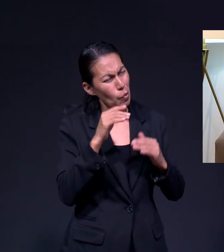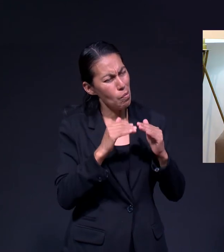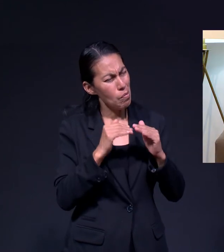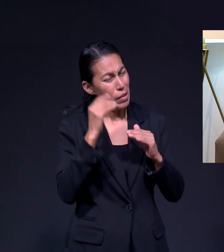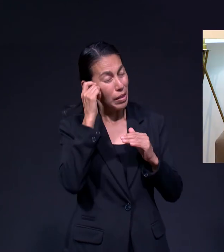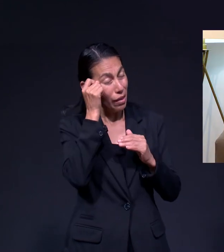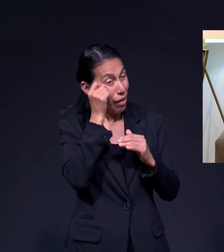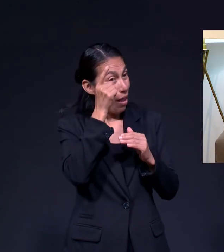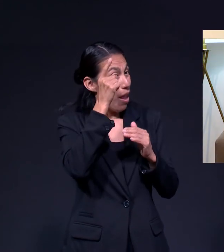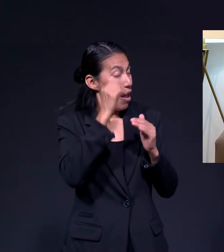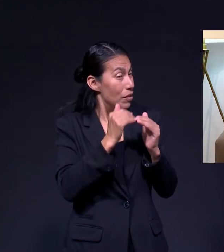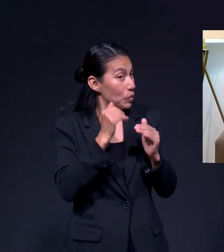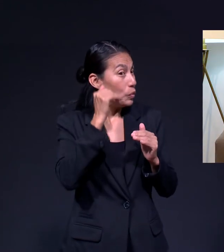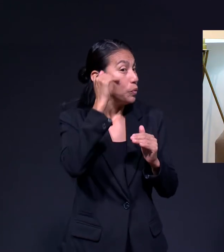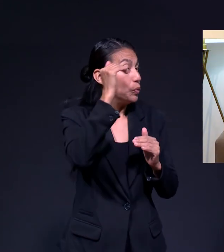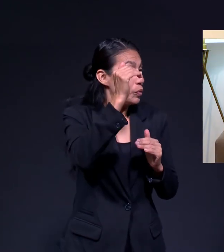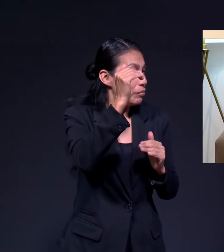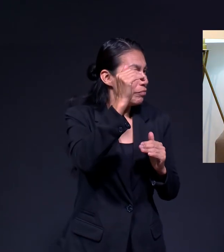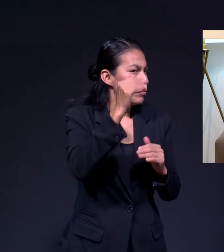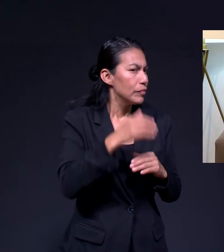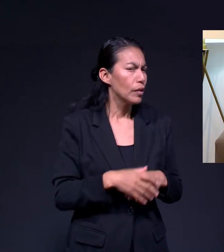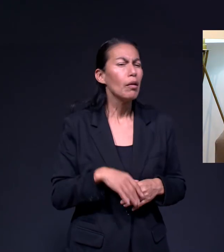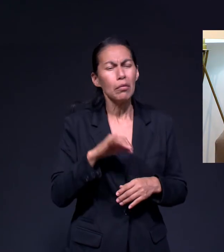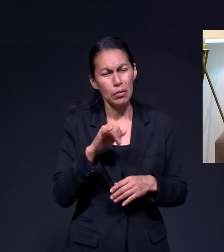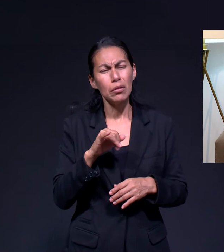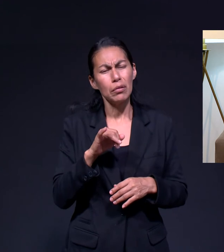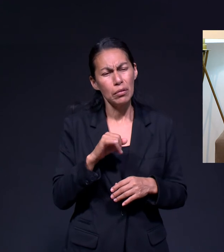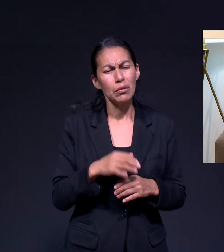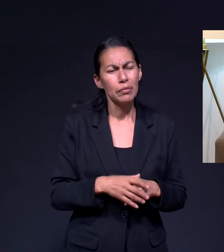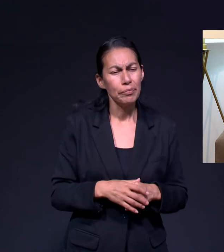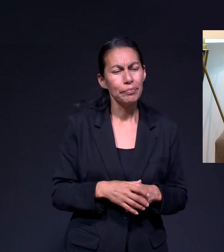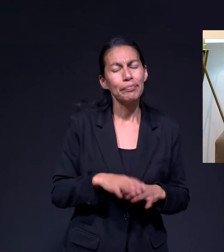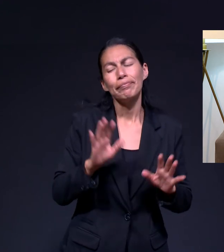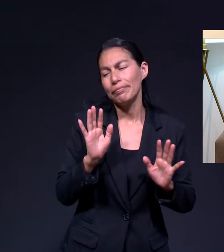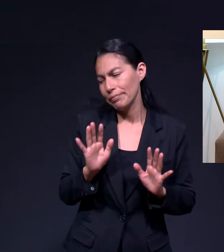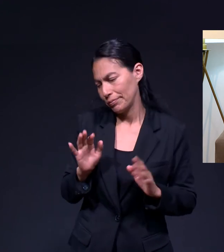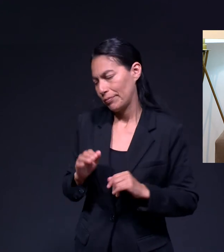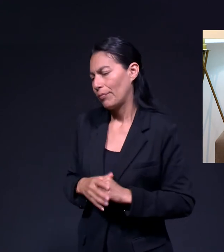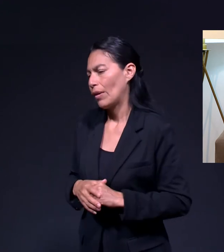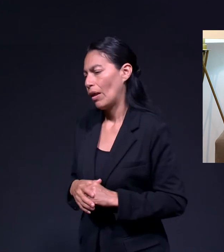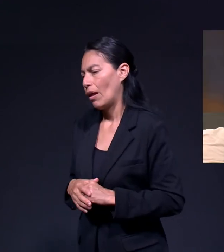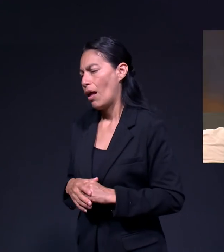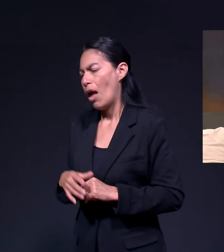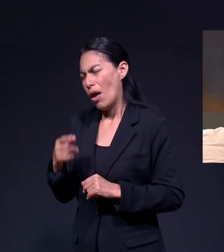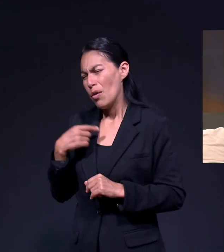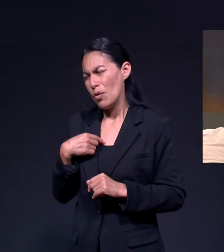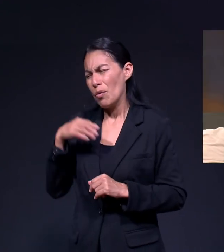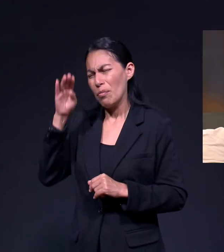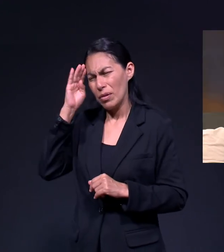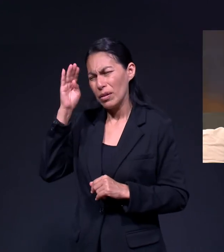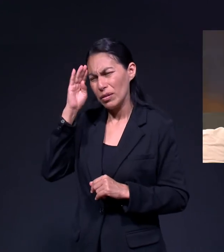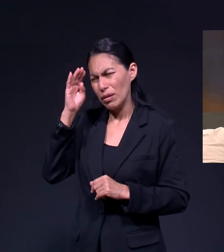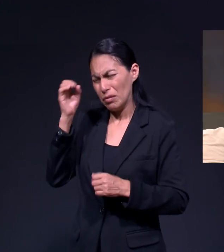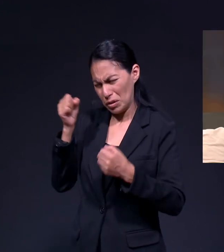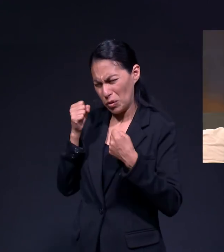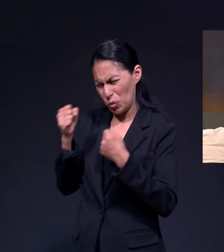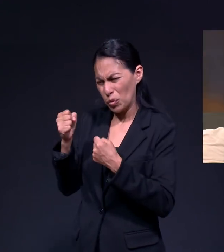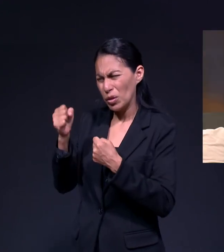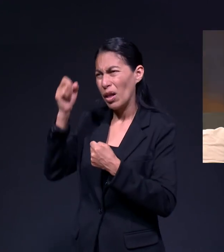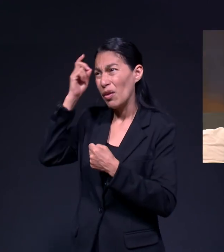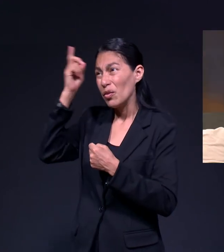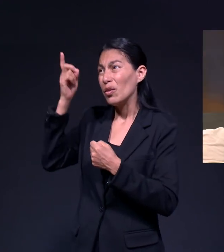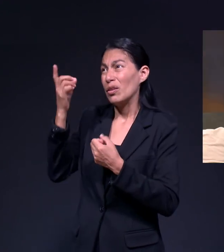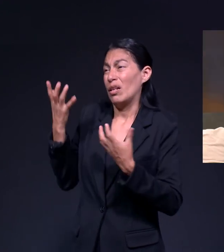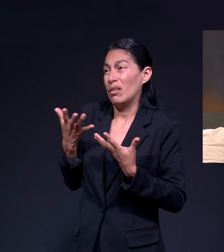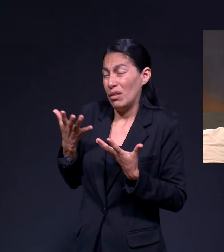yo me imagino que tus expectativas eran grandes para dios a pesar de todo sí sí sí yo yo